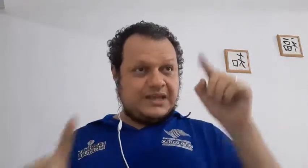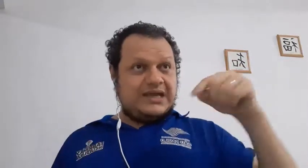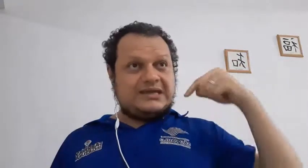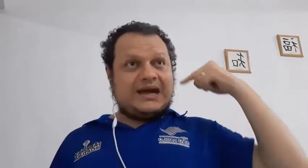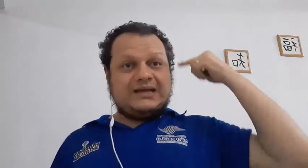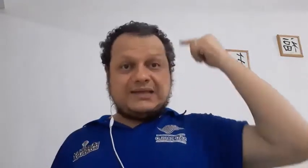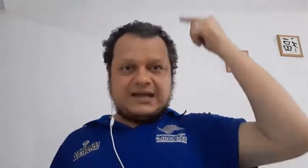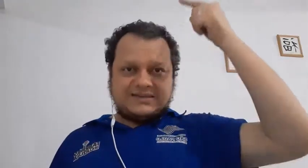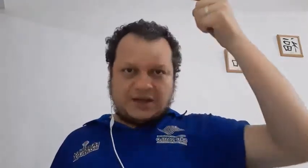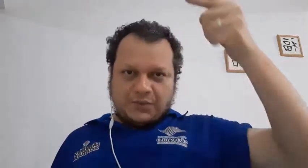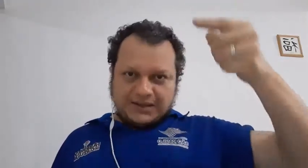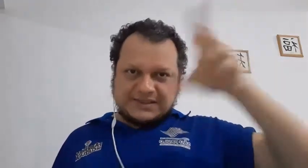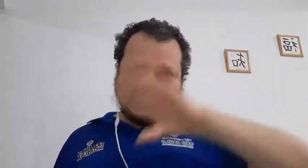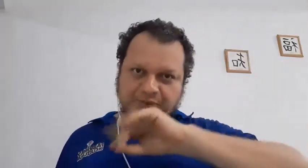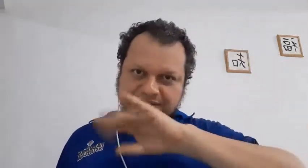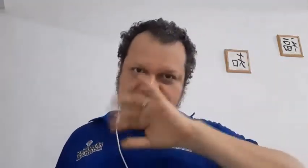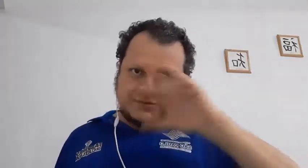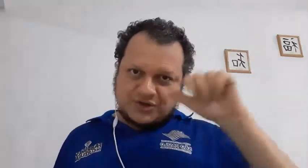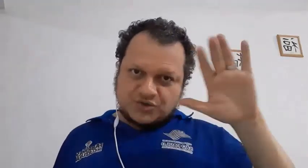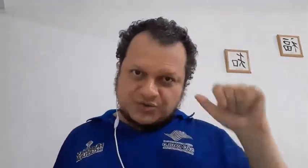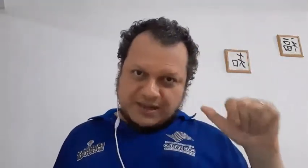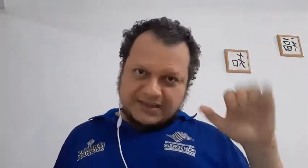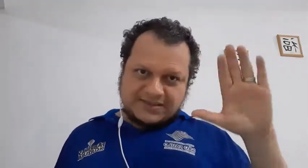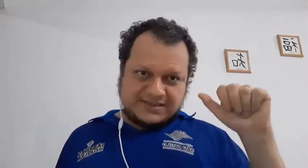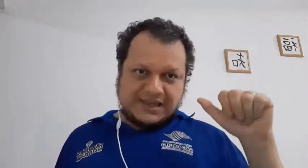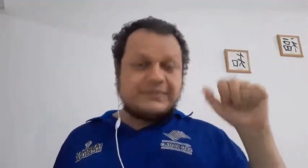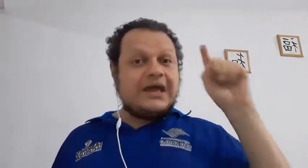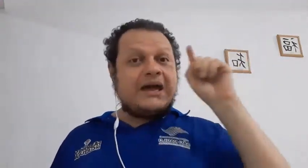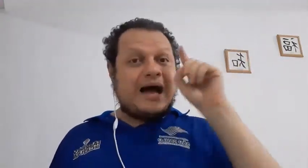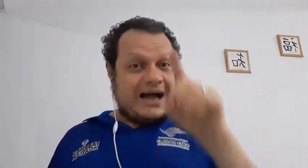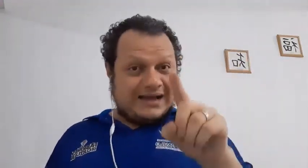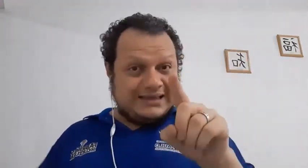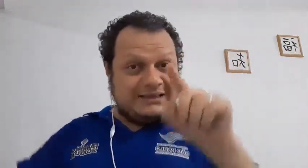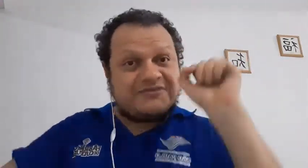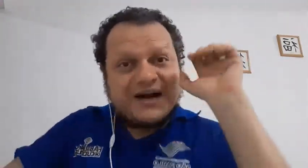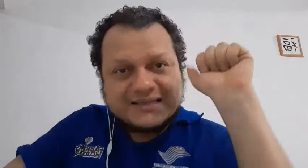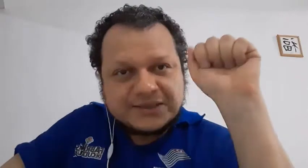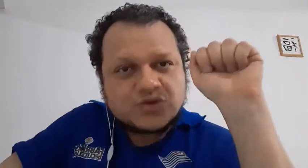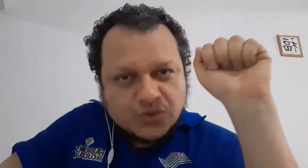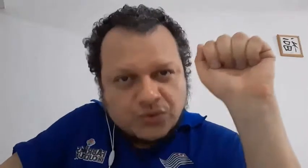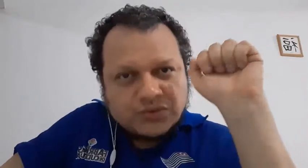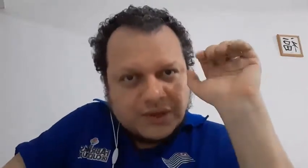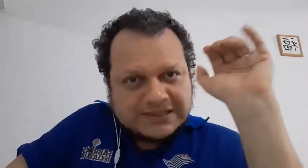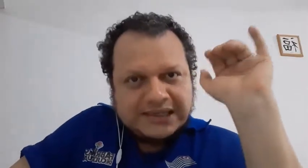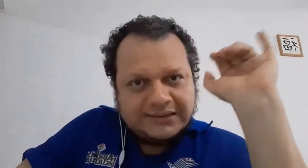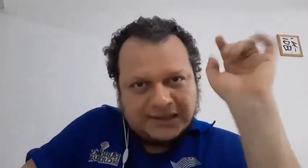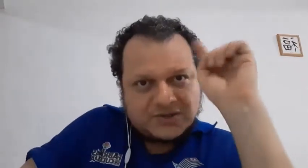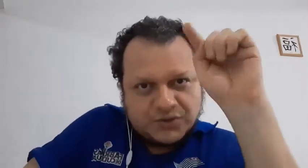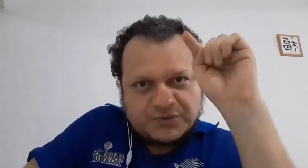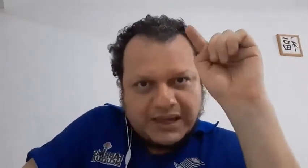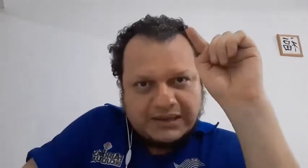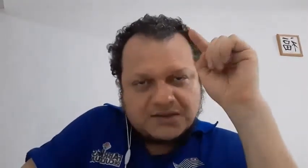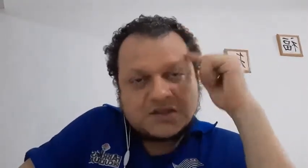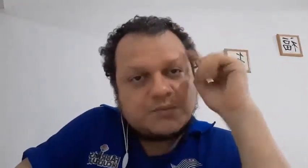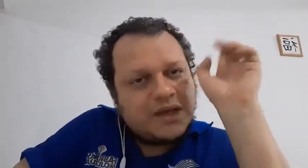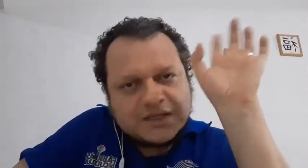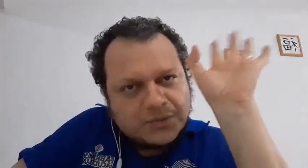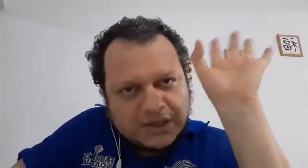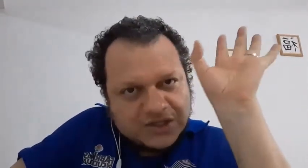E aí, na sequência, depois desse vídeo dos países, né? Ah, e façam junto as letras dos países, mesmo que a gente